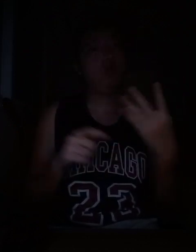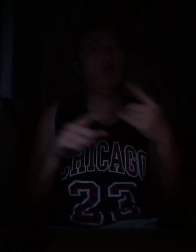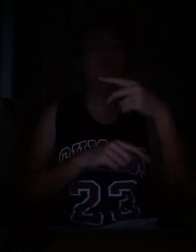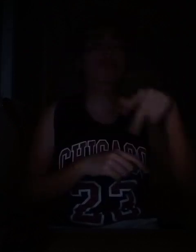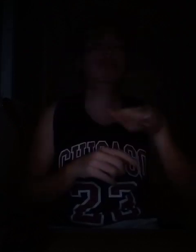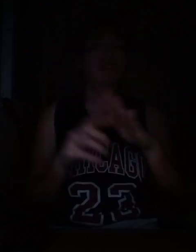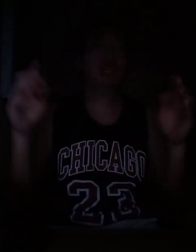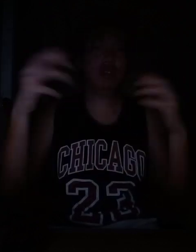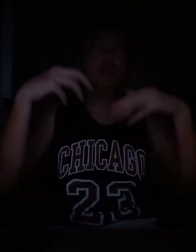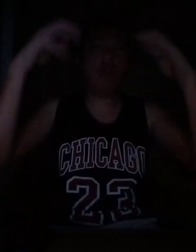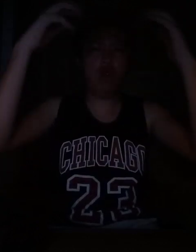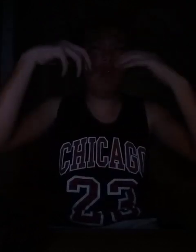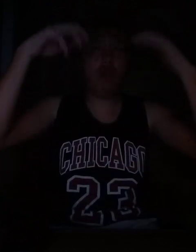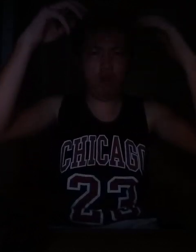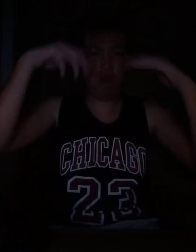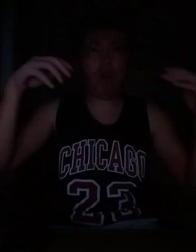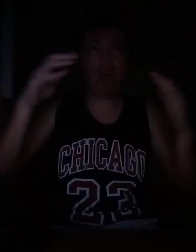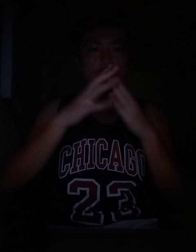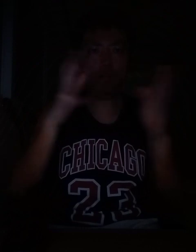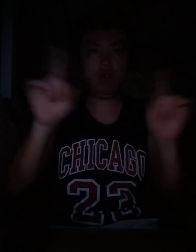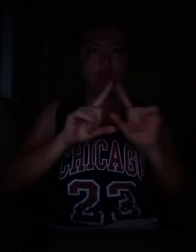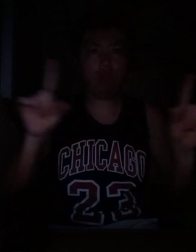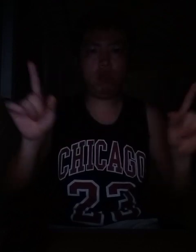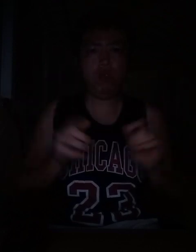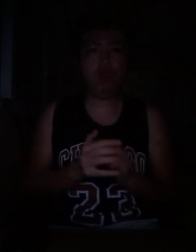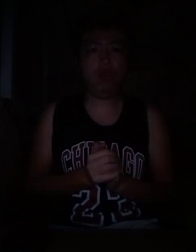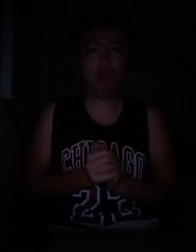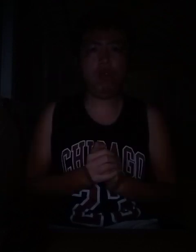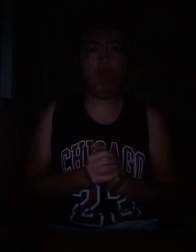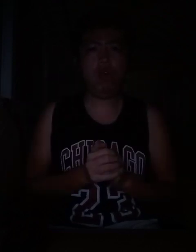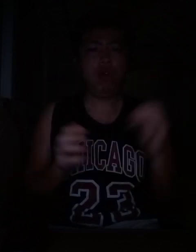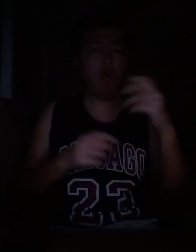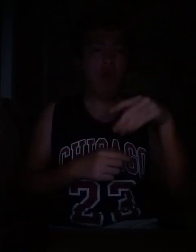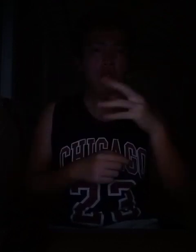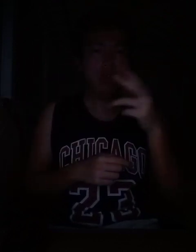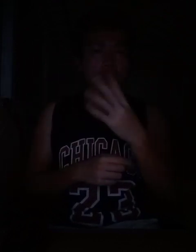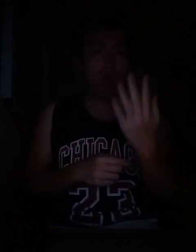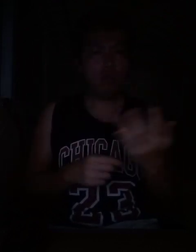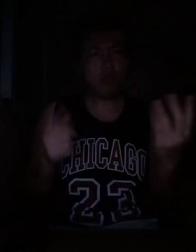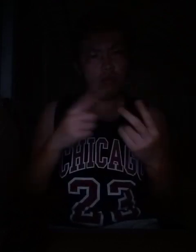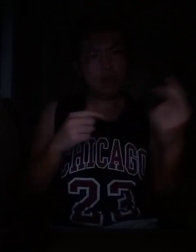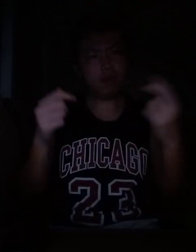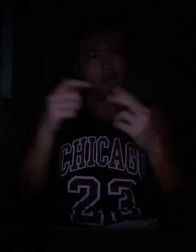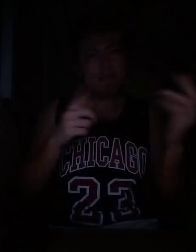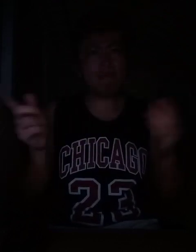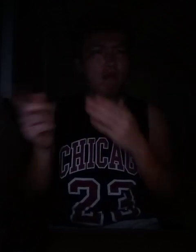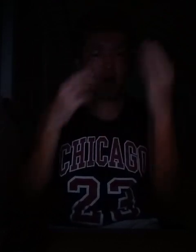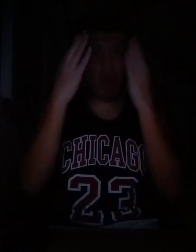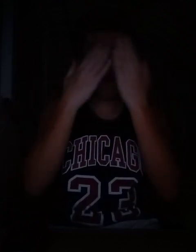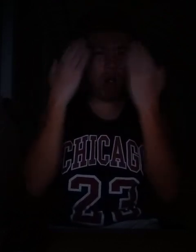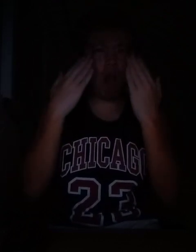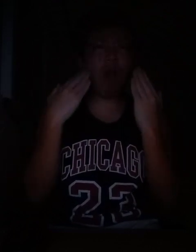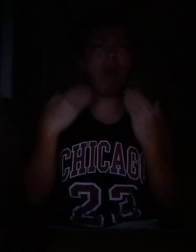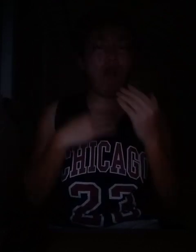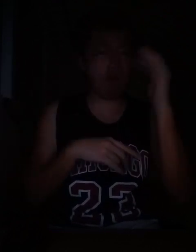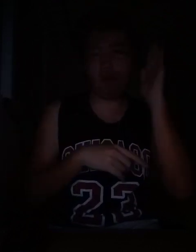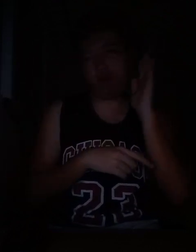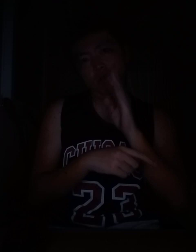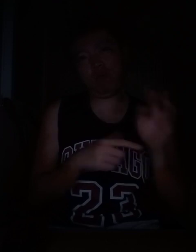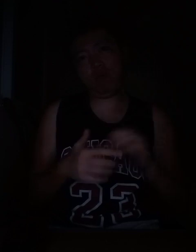넘나드는 찜통더위가 이어지는 상황. 밖에 5분 정도 있어도 화장 다 녹을 만큼 많이 더운 것 같아요. 요즘.